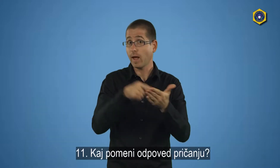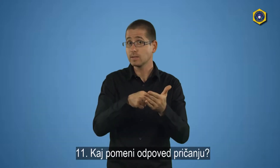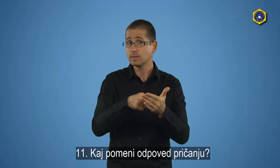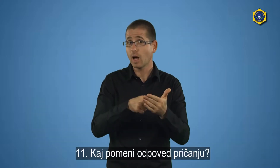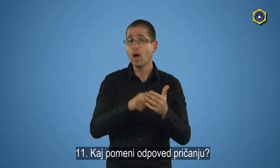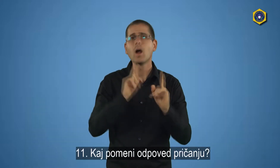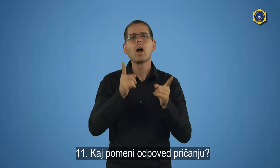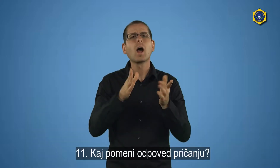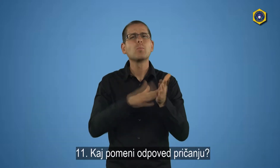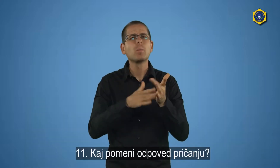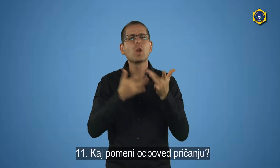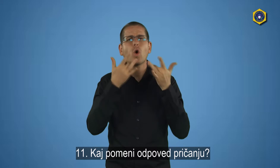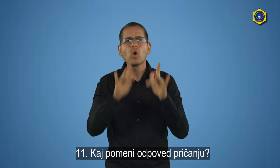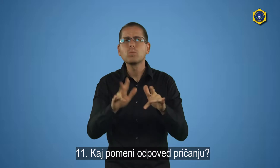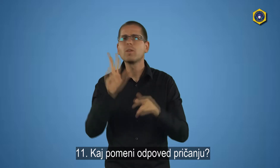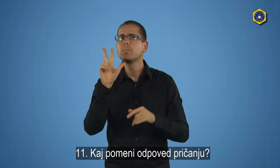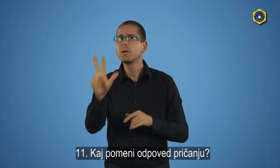11. Kaj pomeni odpoved pričanju?